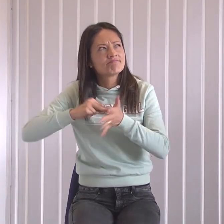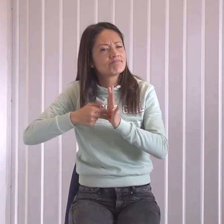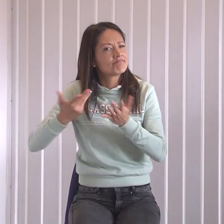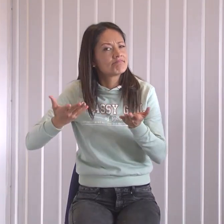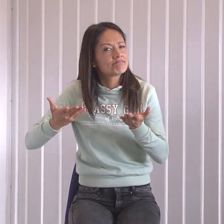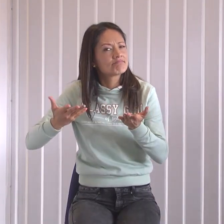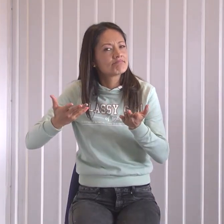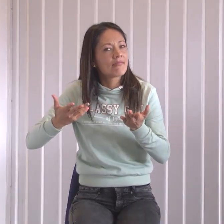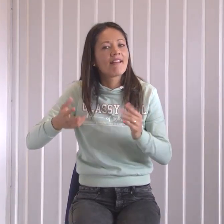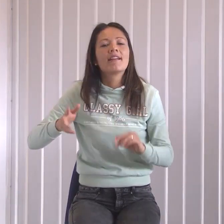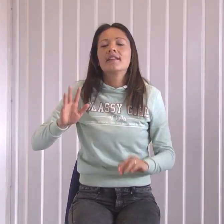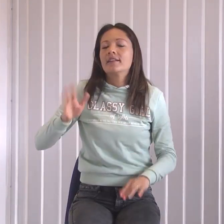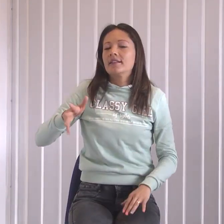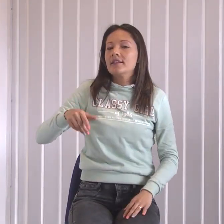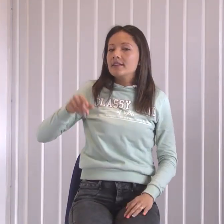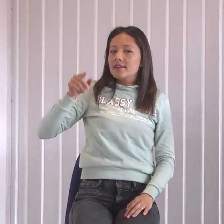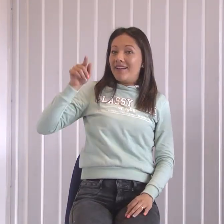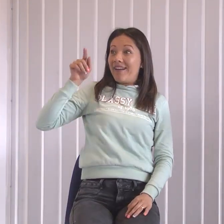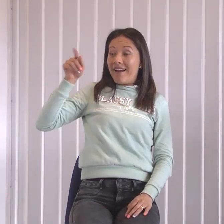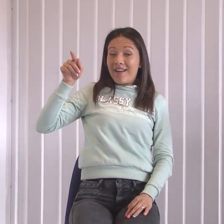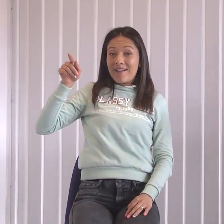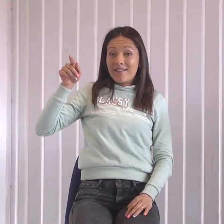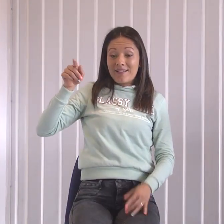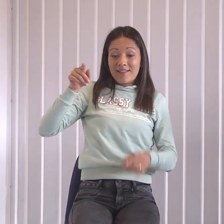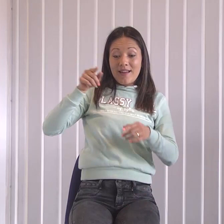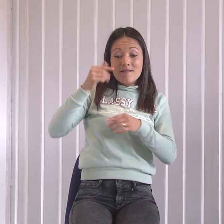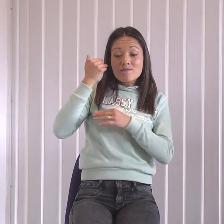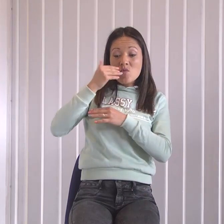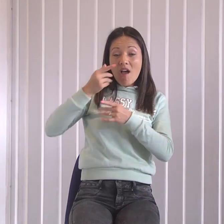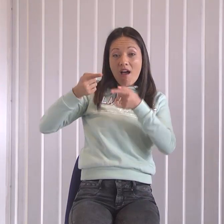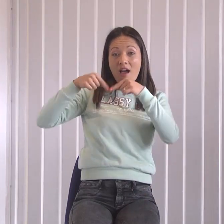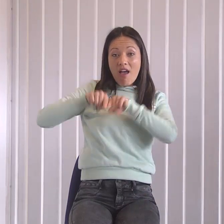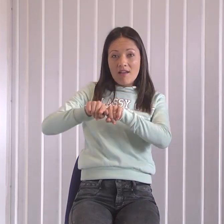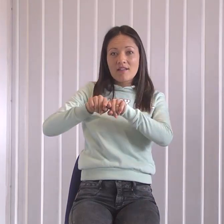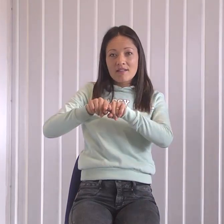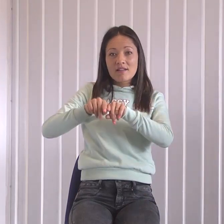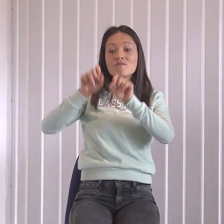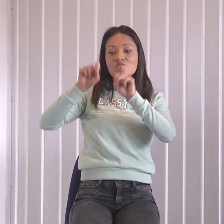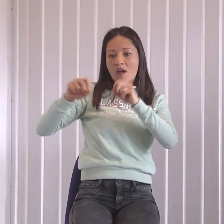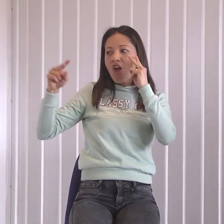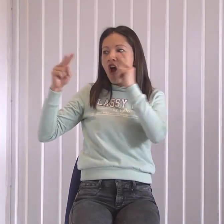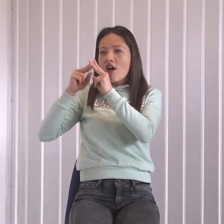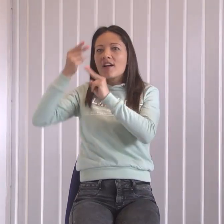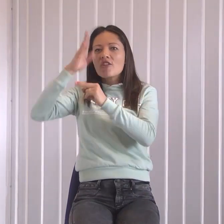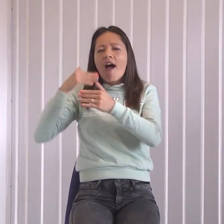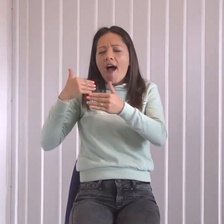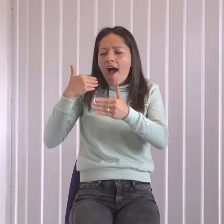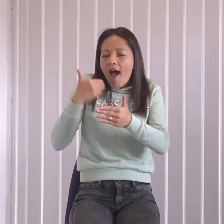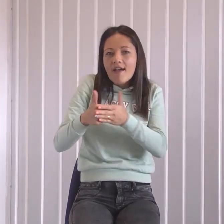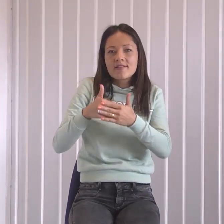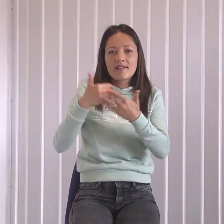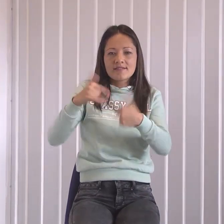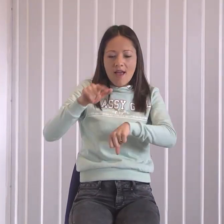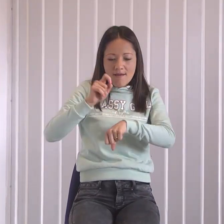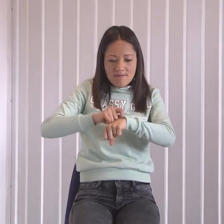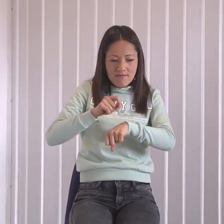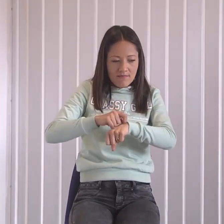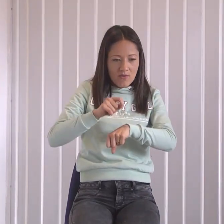eso? Que esa amante, esa esposa, podrá conocer al Señor hasta el momento en el cual esté en